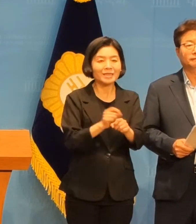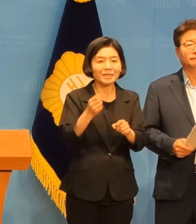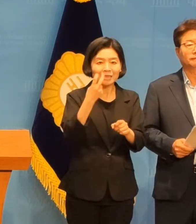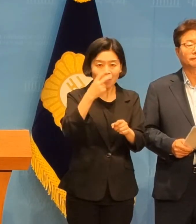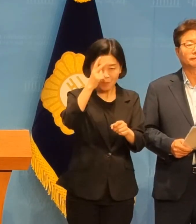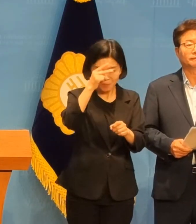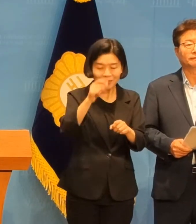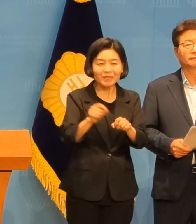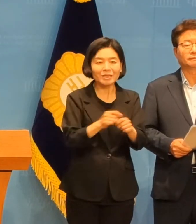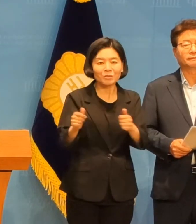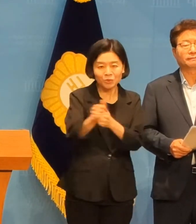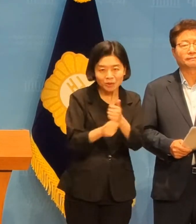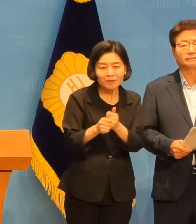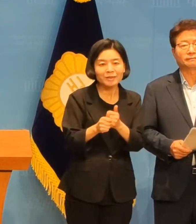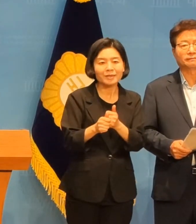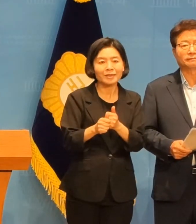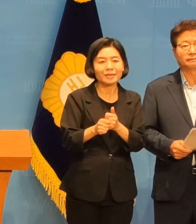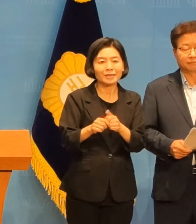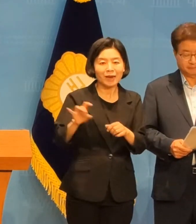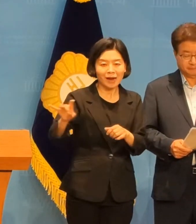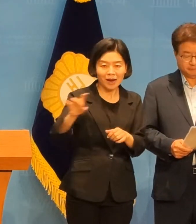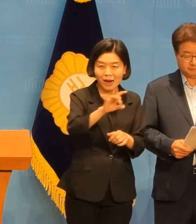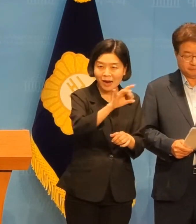특위위원들은 각자